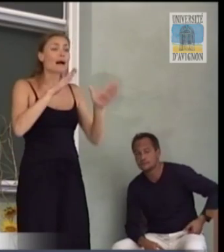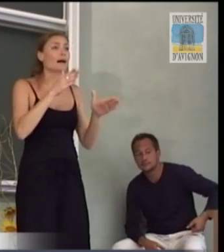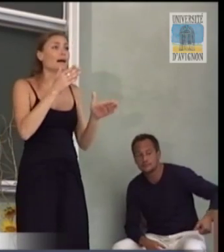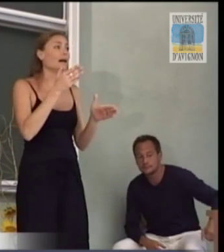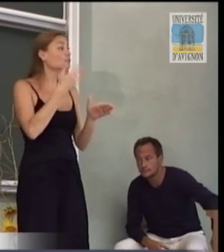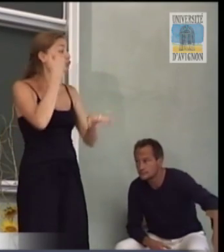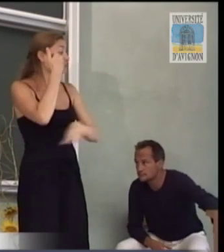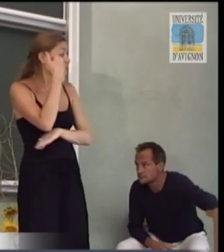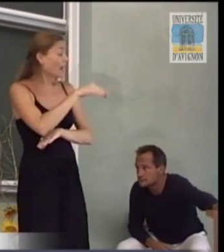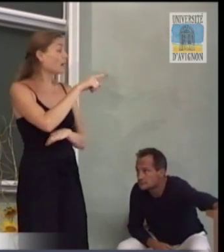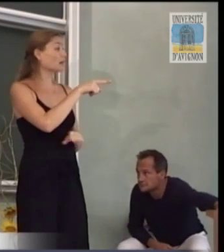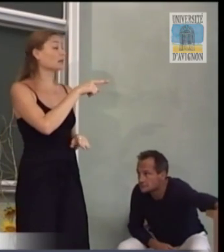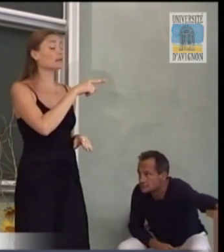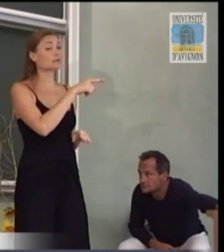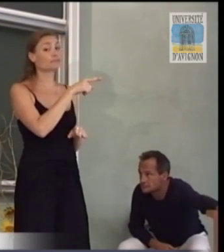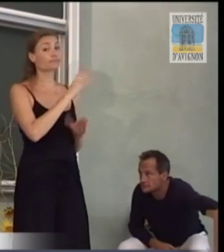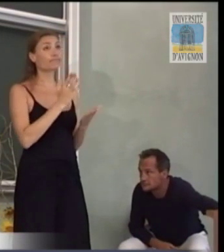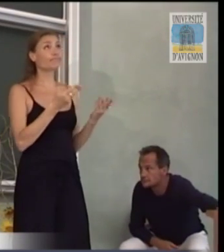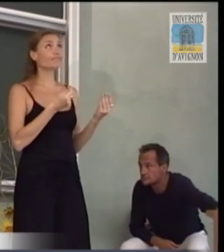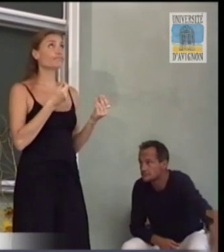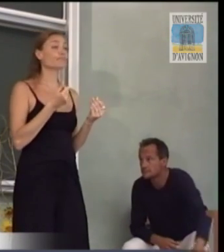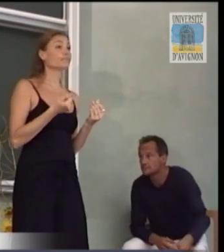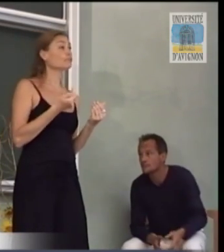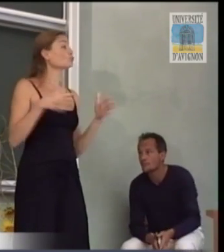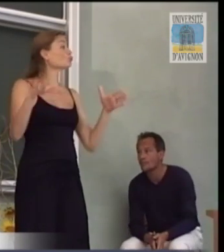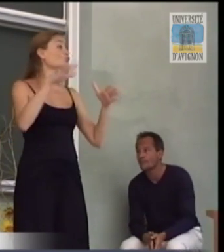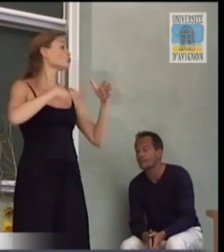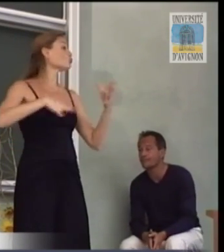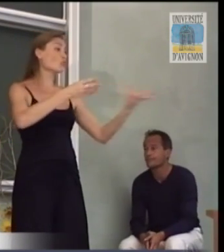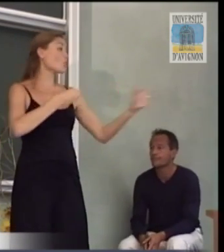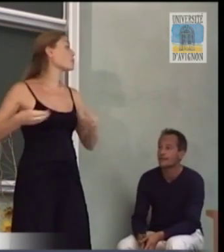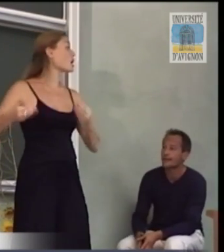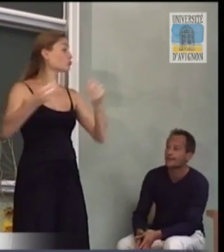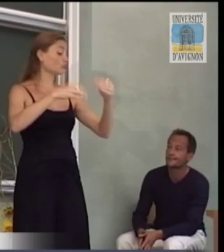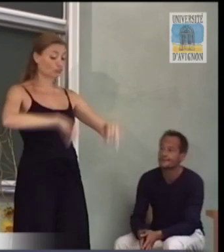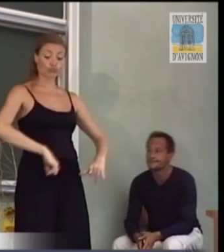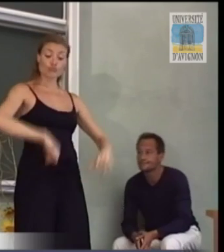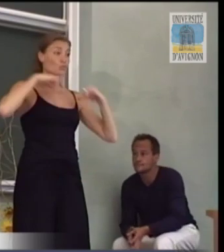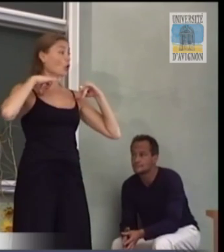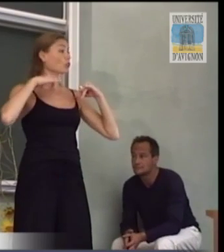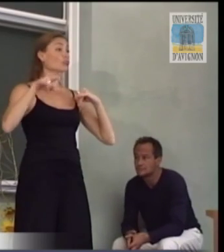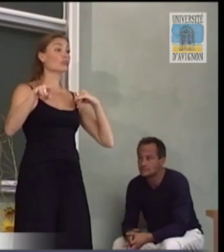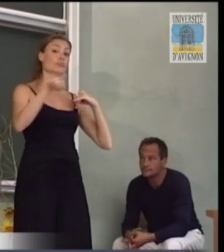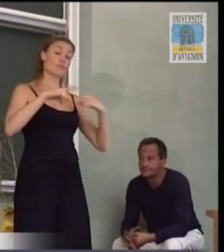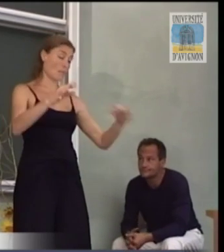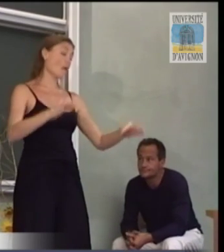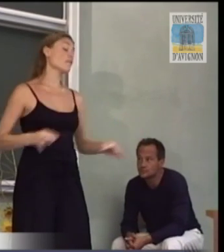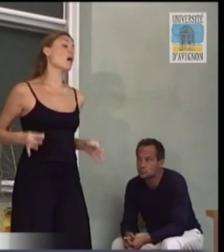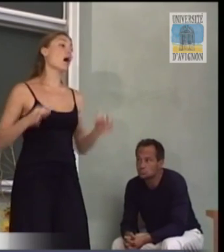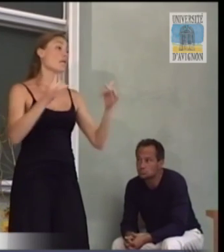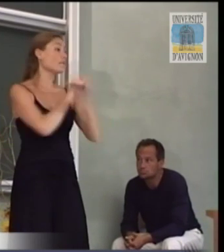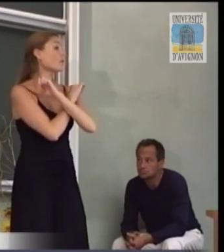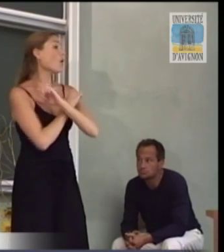savez aujourd'hui que notre jeunesse est extrêmement fragile dans